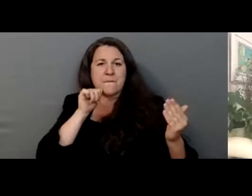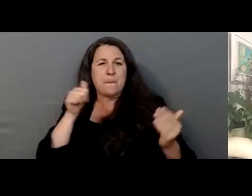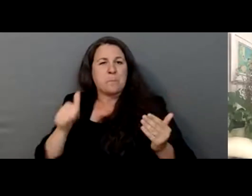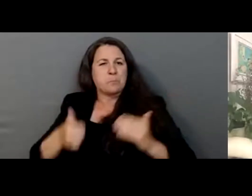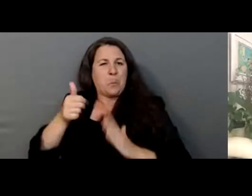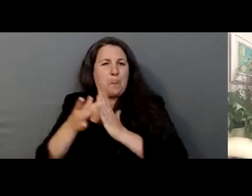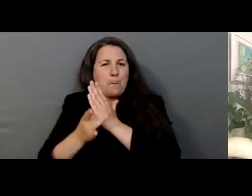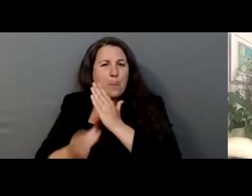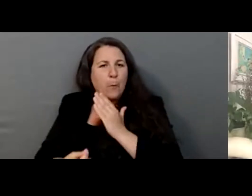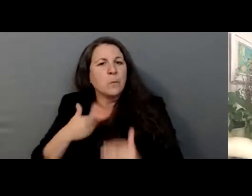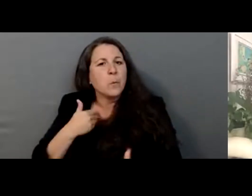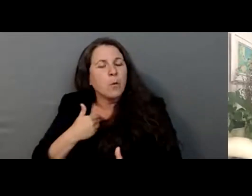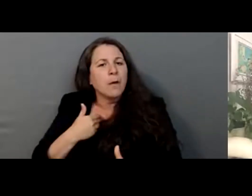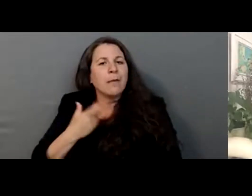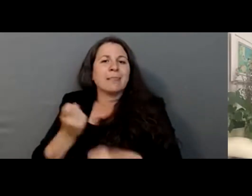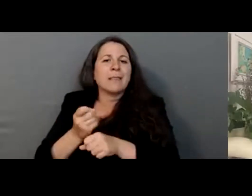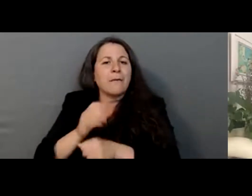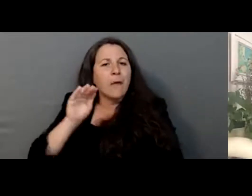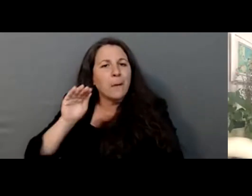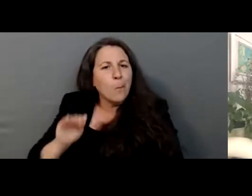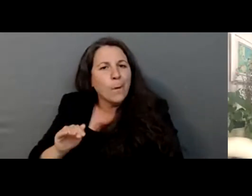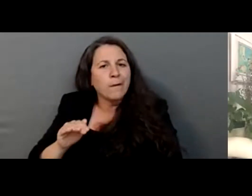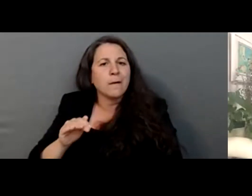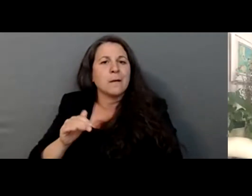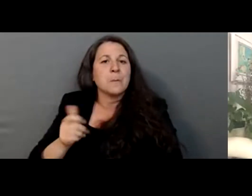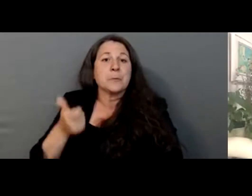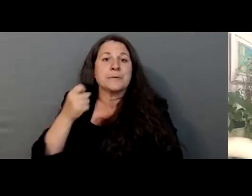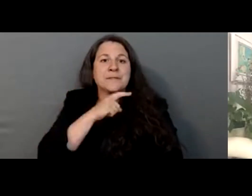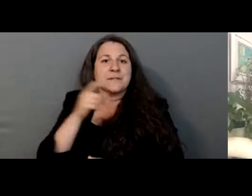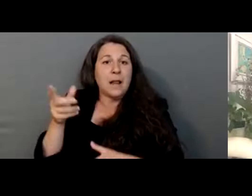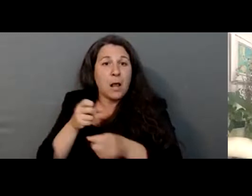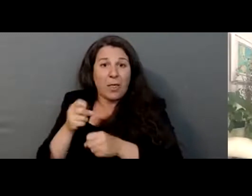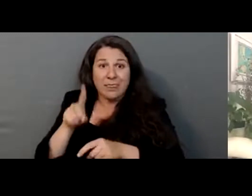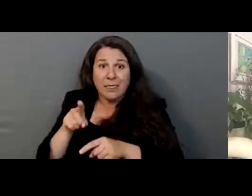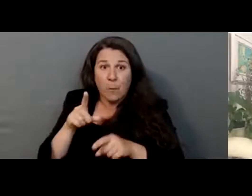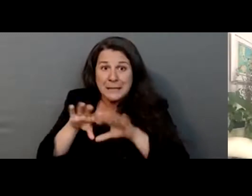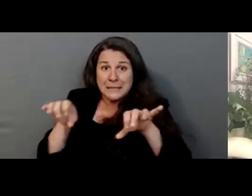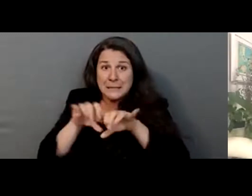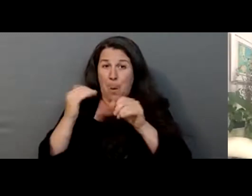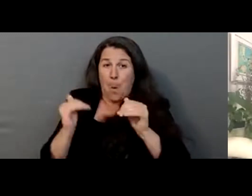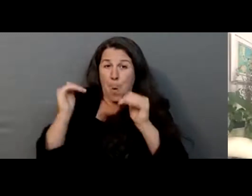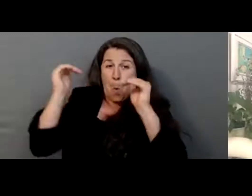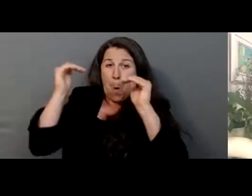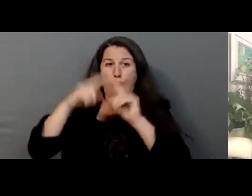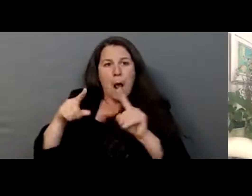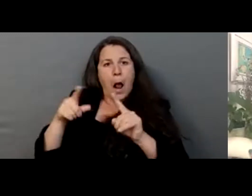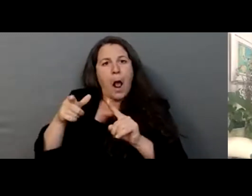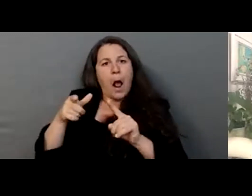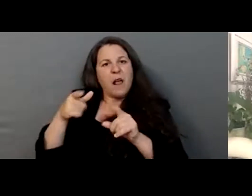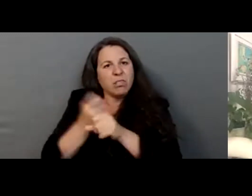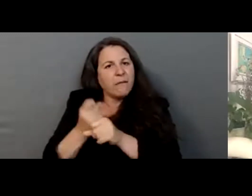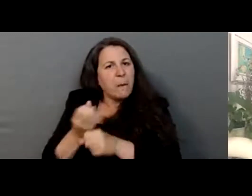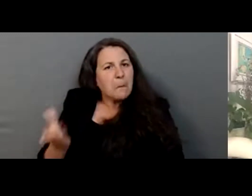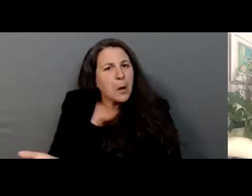ne sont pas présentes autant sur le marché du travail, même si elles, des fois, sont surqualifiées. Je pense, du coup, aux femmes sourdes, entre autres, qui,